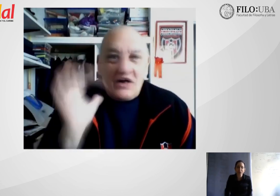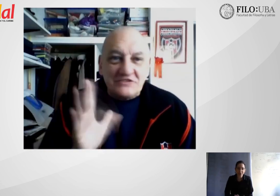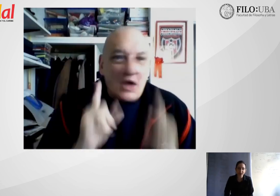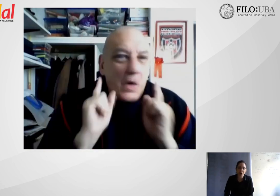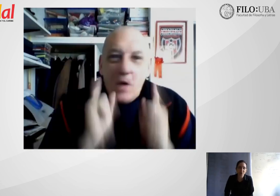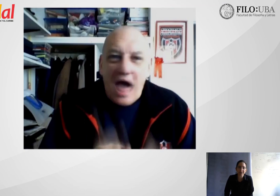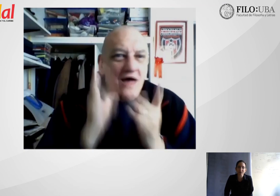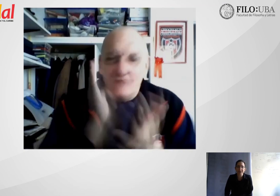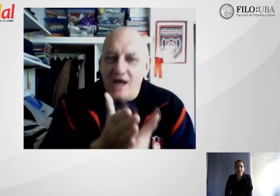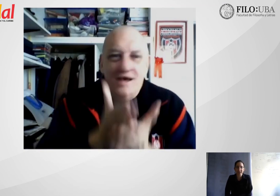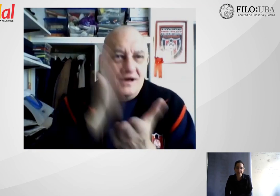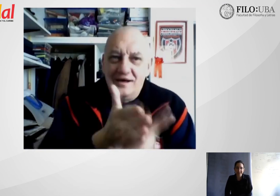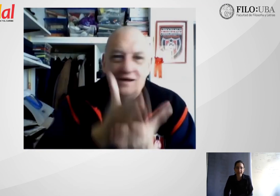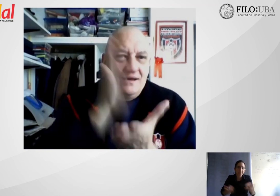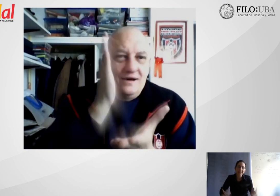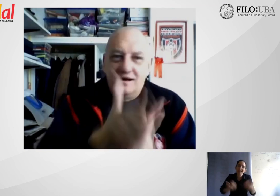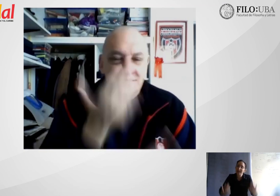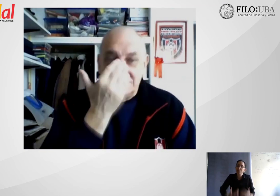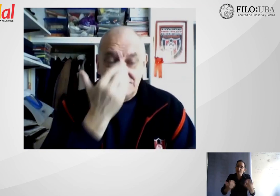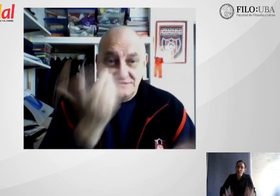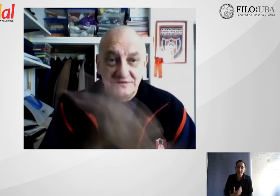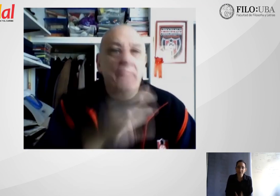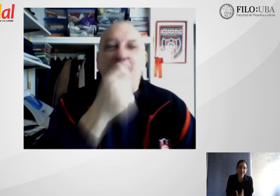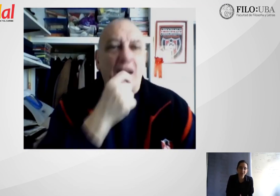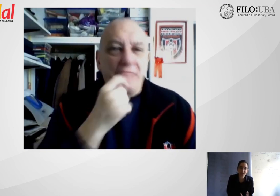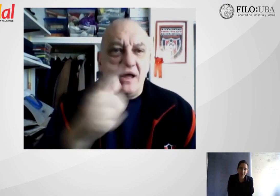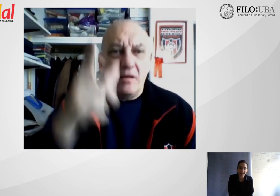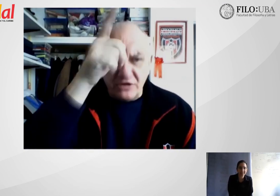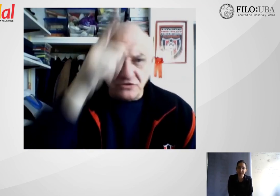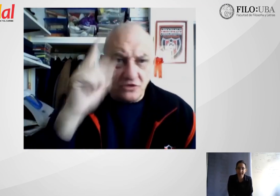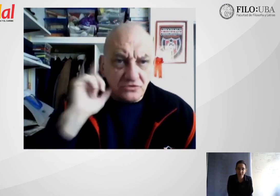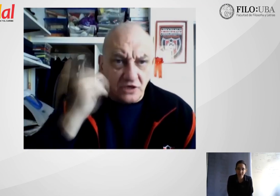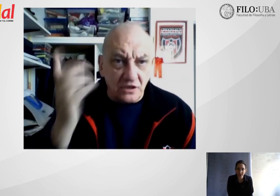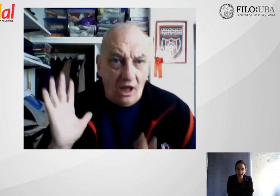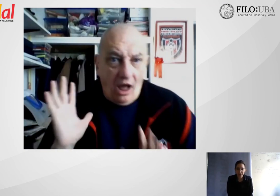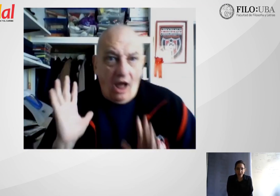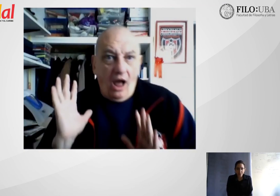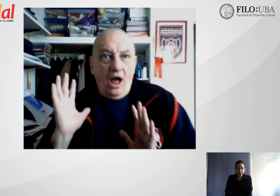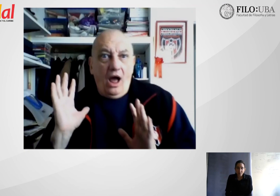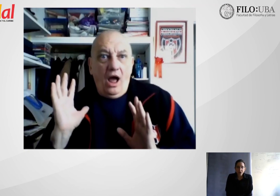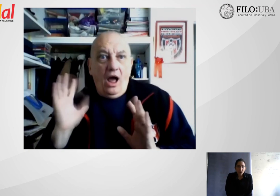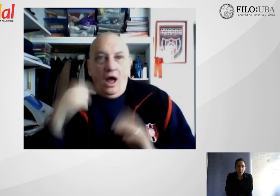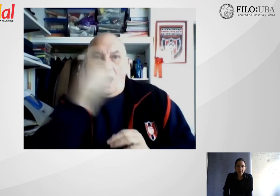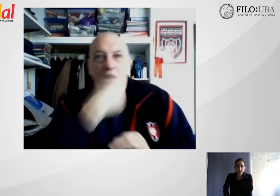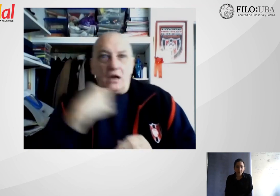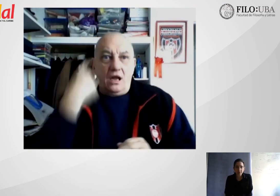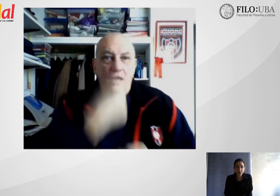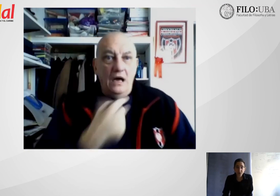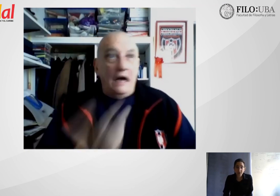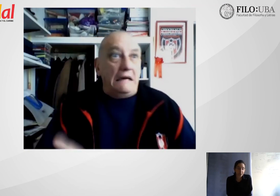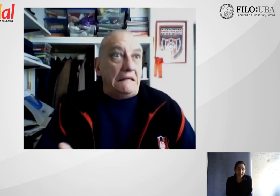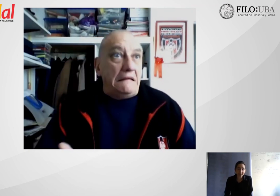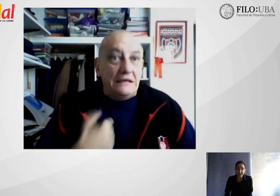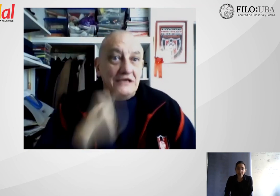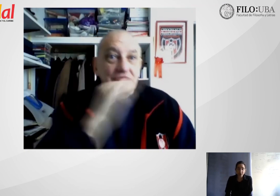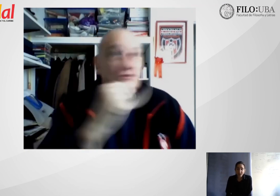sin conocernos como personas sordas. Más allá del esfuerzo que venimos haciendo hace más de 100 años. Por ejemplo, los policías ven a una persona